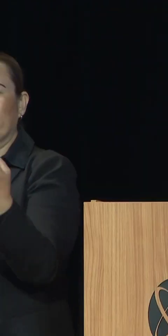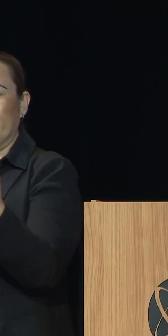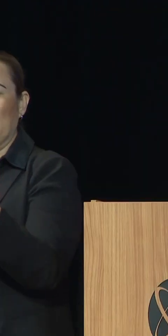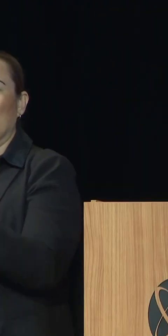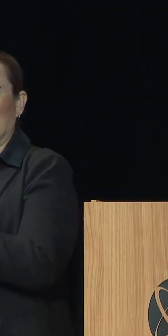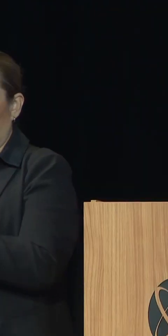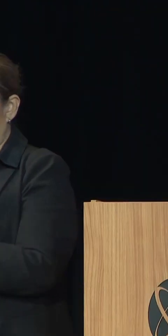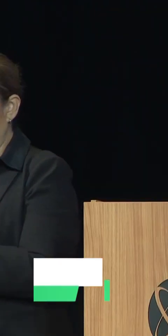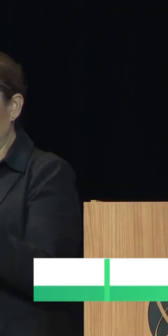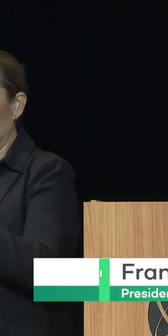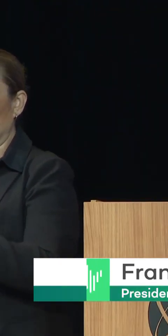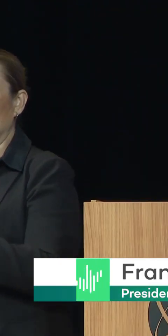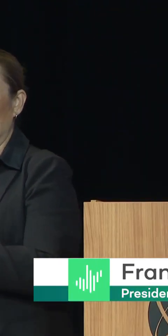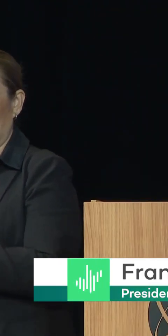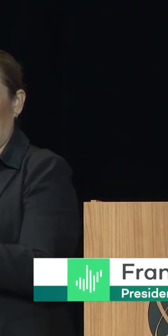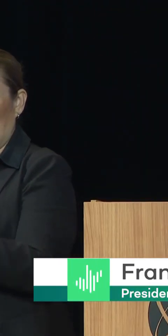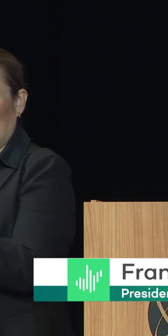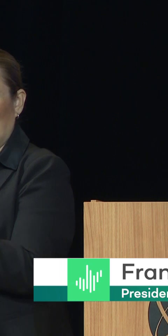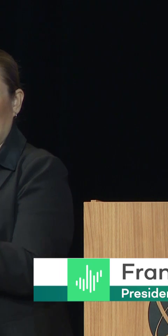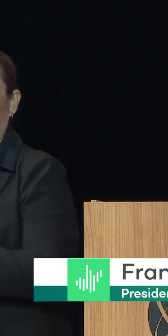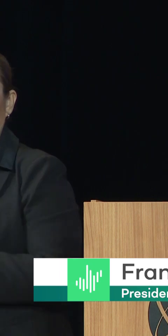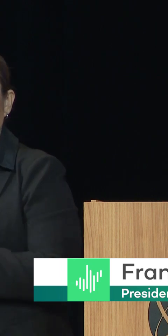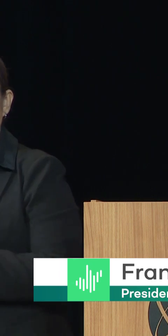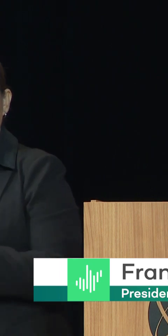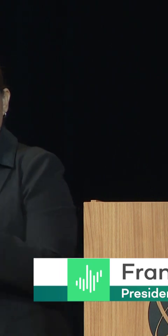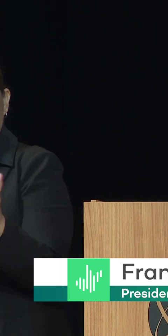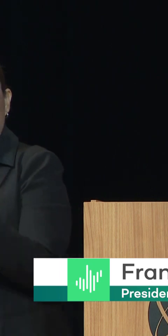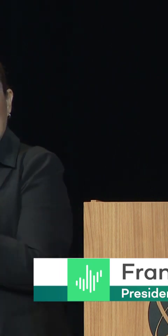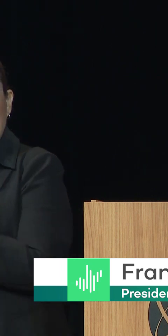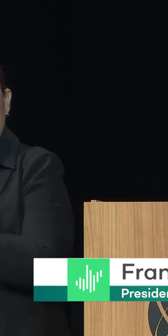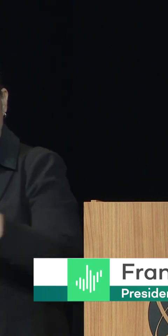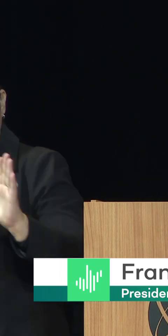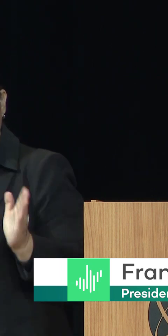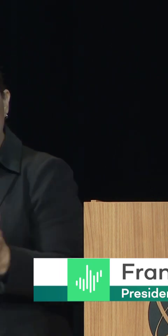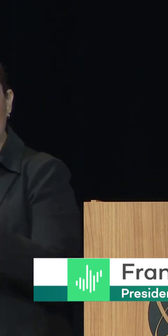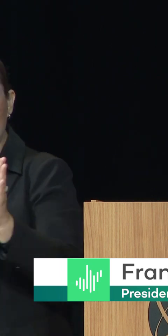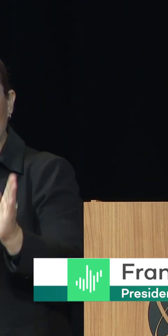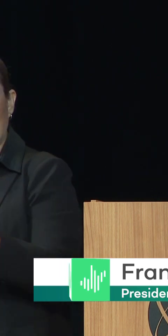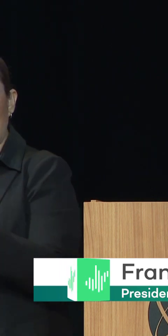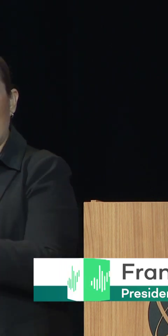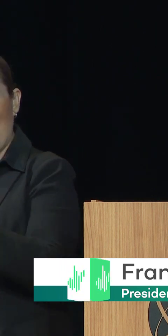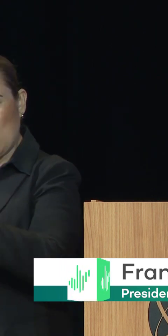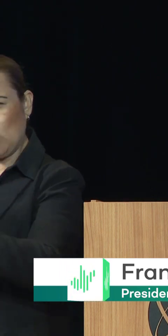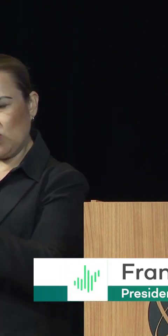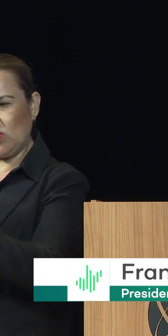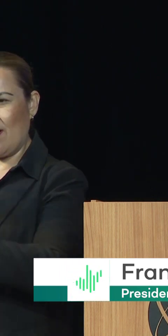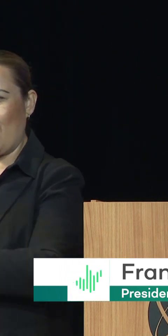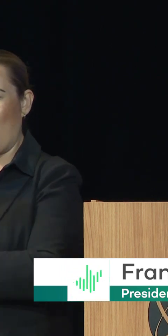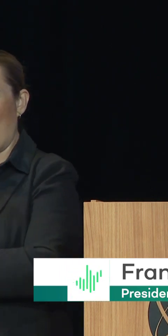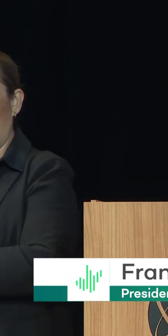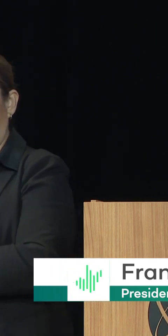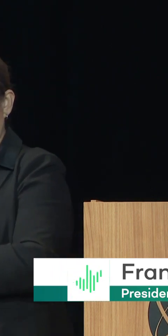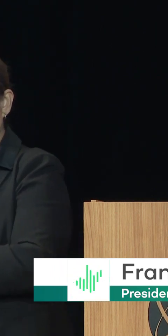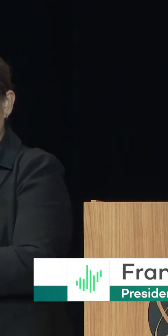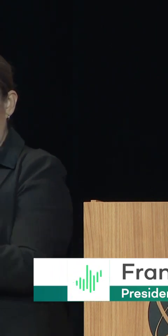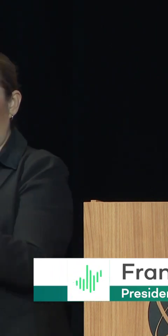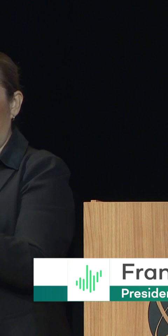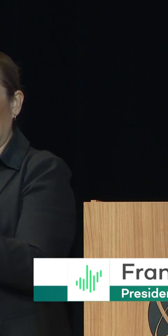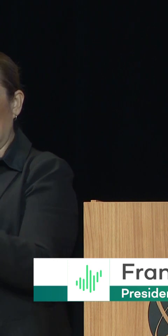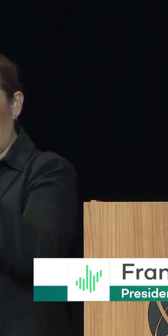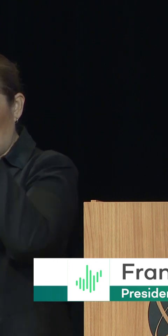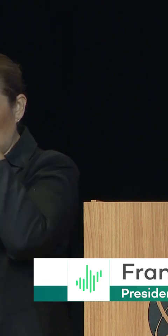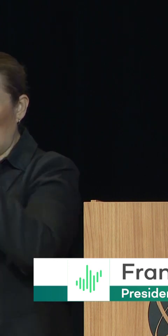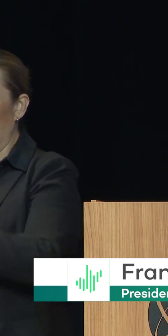Fue así como esta administración tomó la decisión de impulsar la construcción del CADI, un espacio que brinda